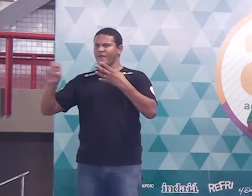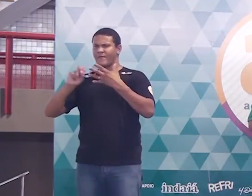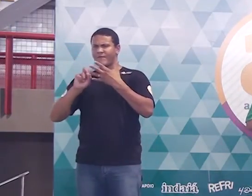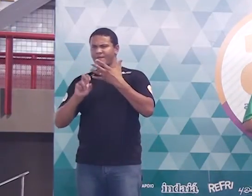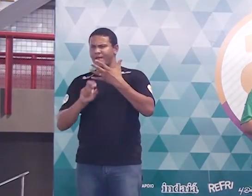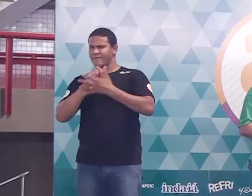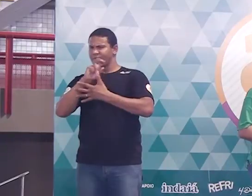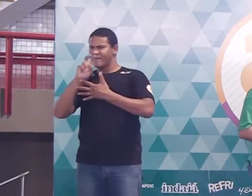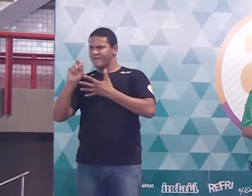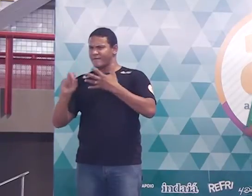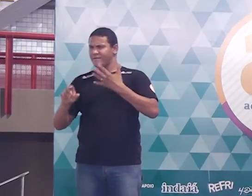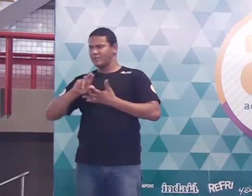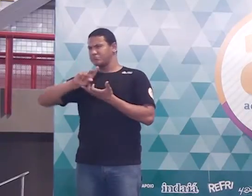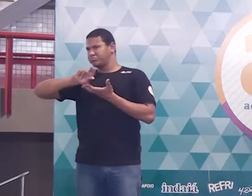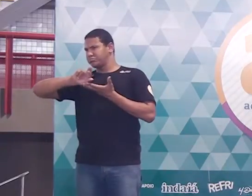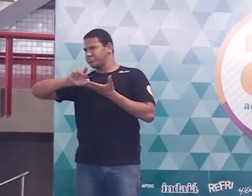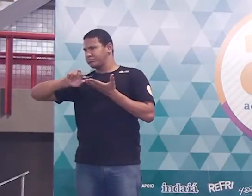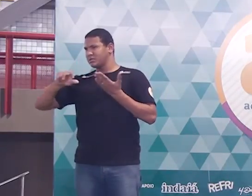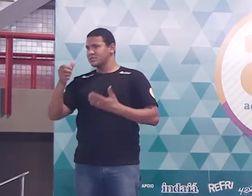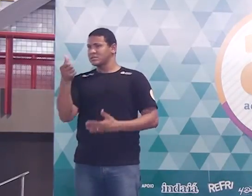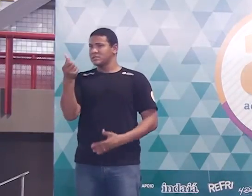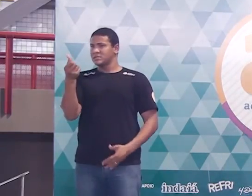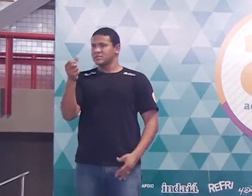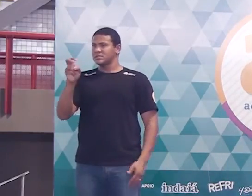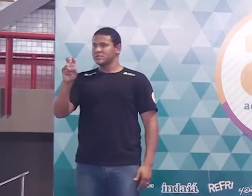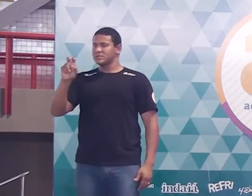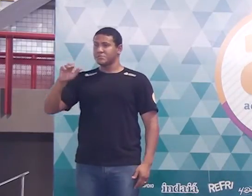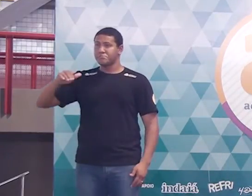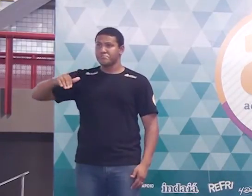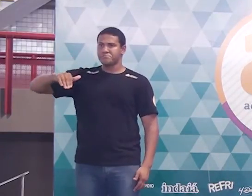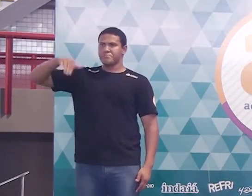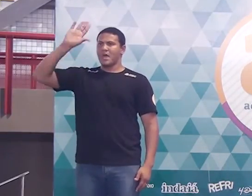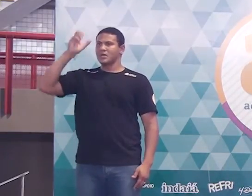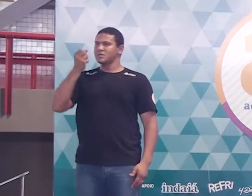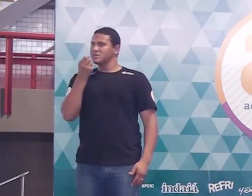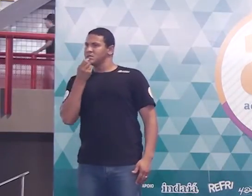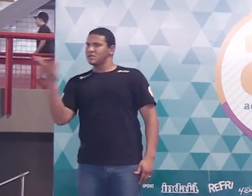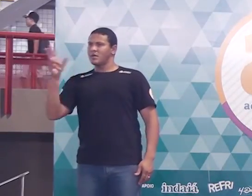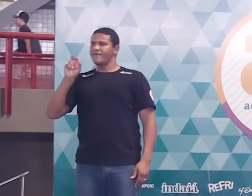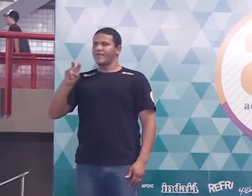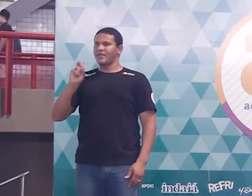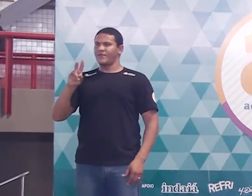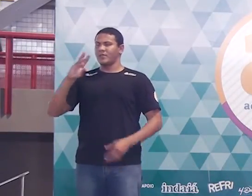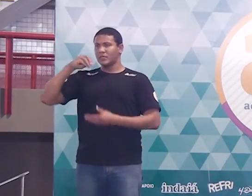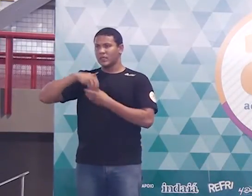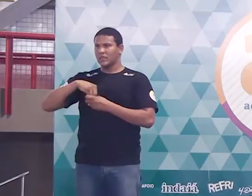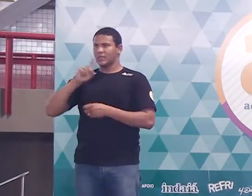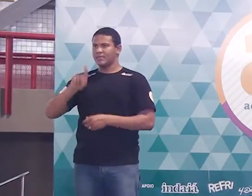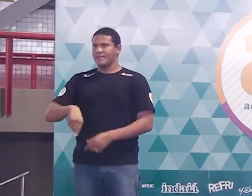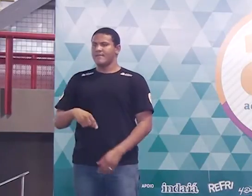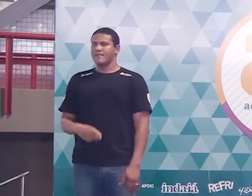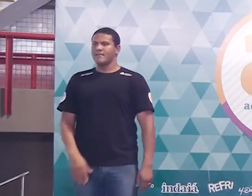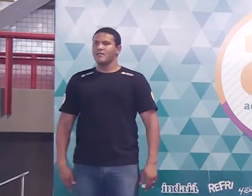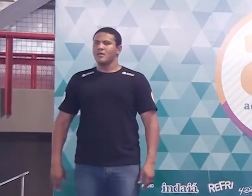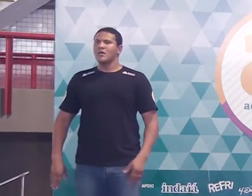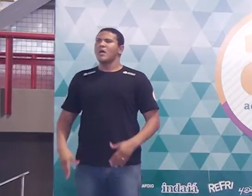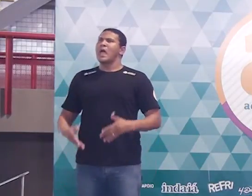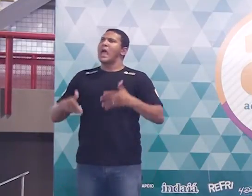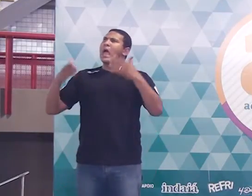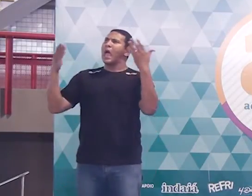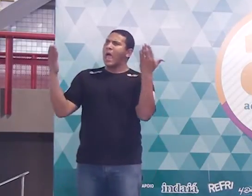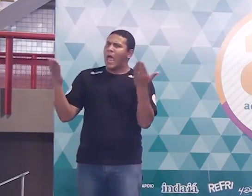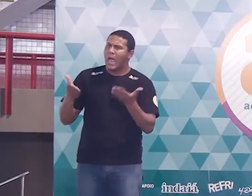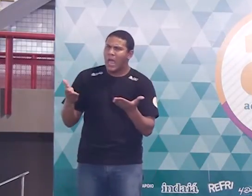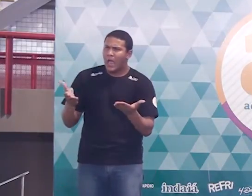Aedes, ele é vetor de mais de 65 variedades de vírus. Agora foi